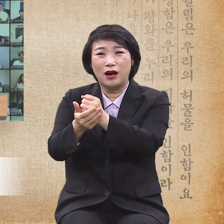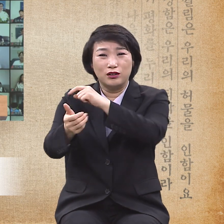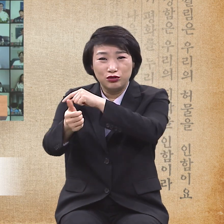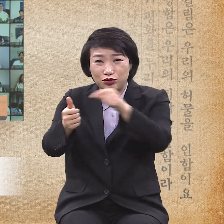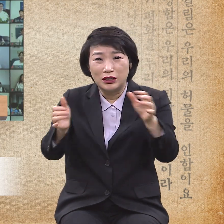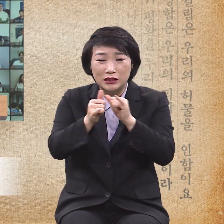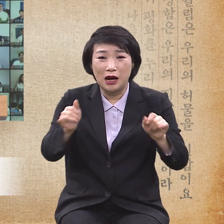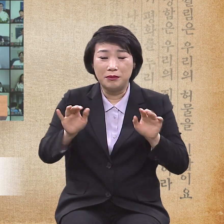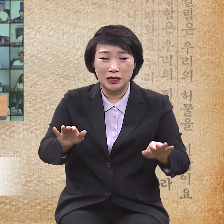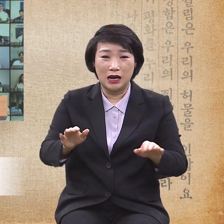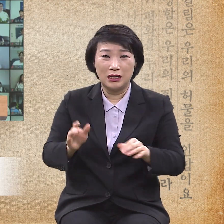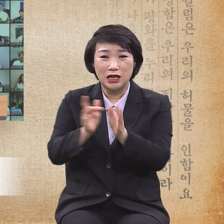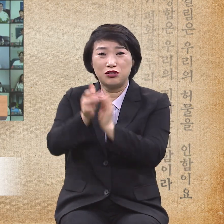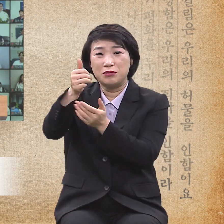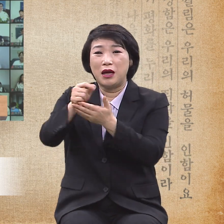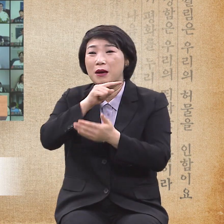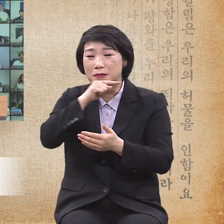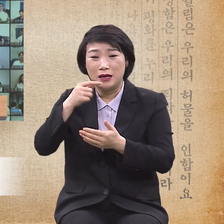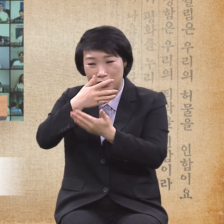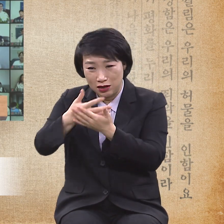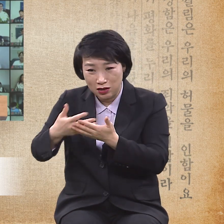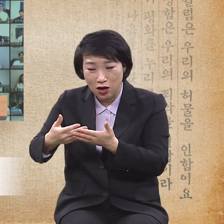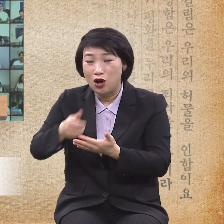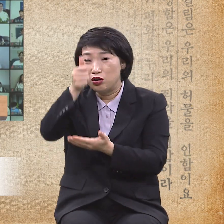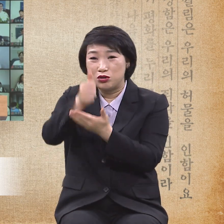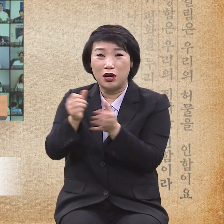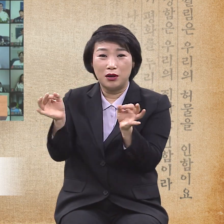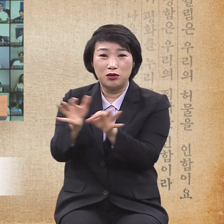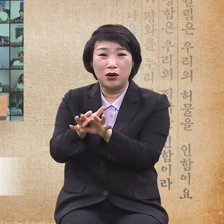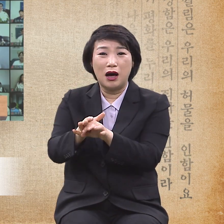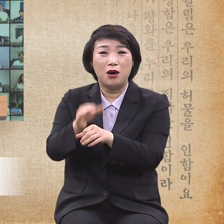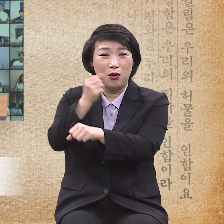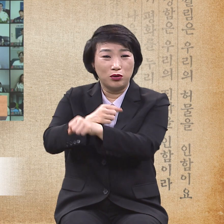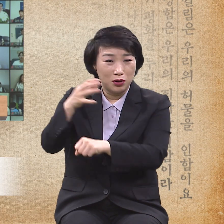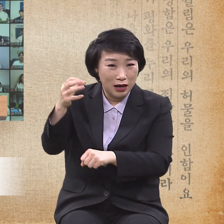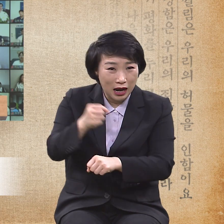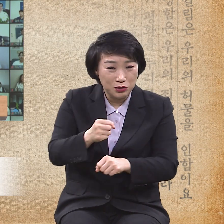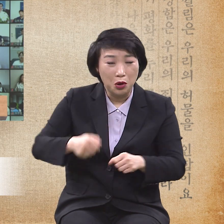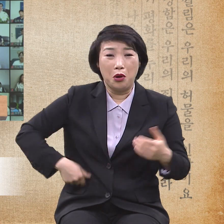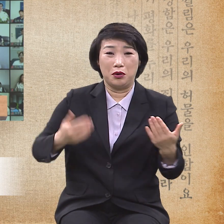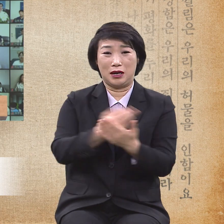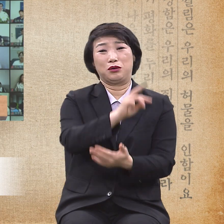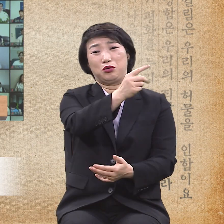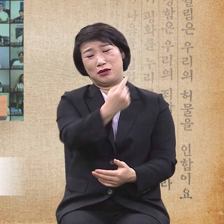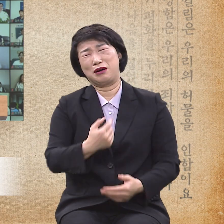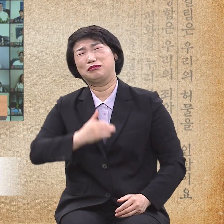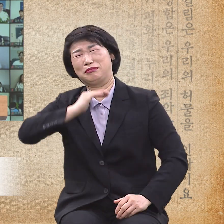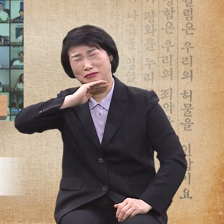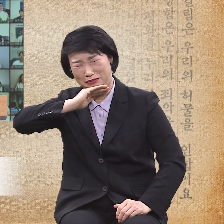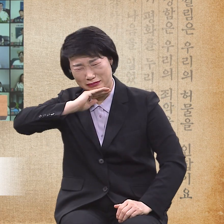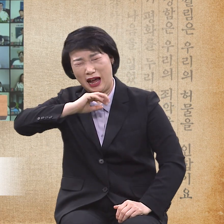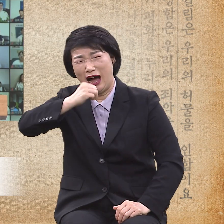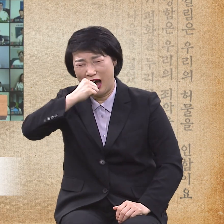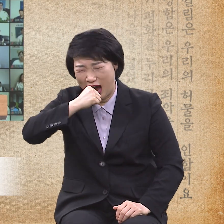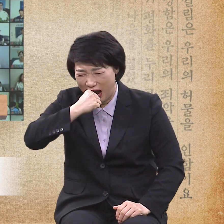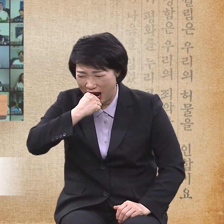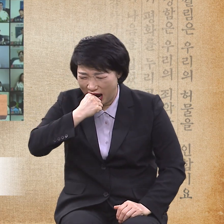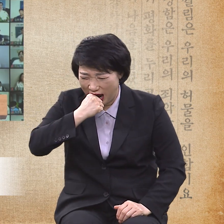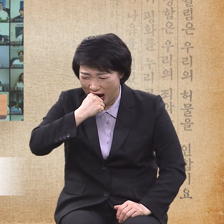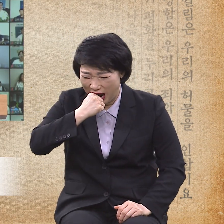그 자신이 흘린 속죄의 피의 공로 앞에 회개하고 돌아오기를